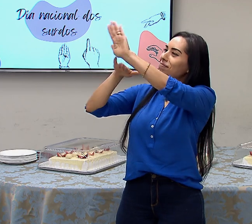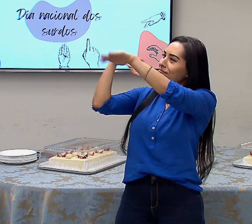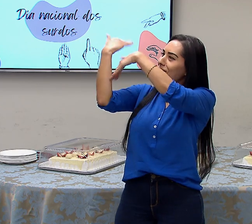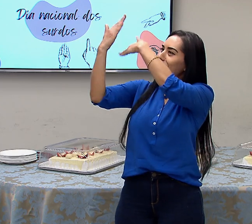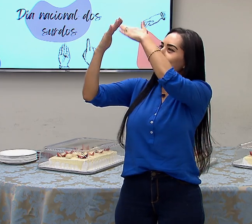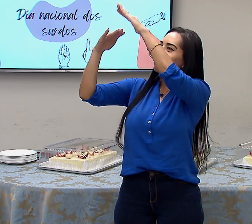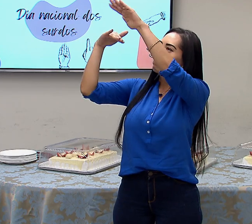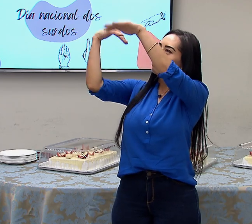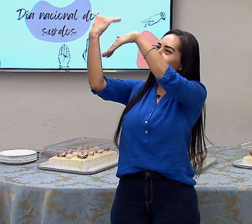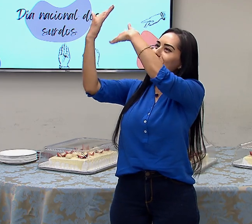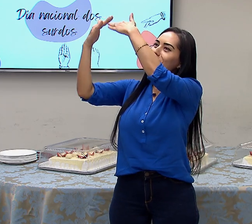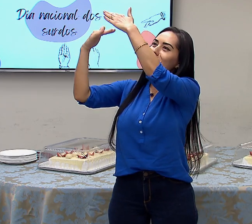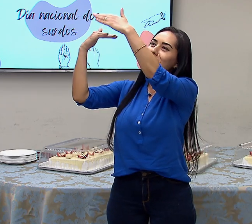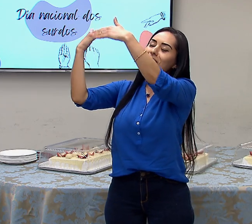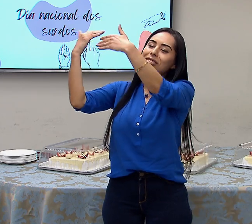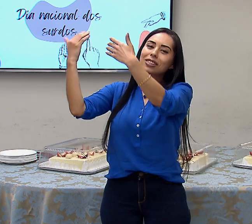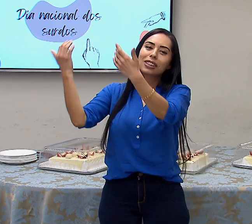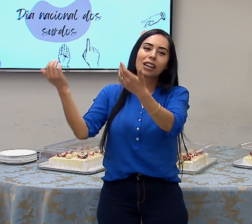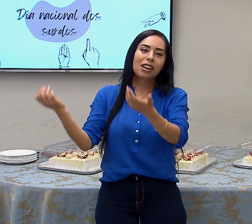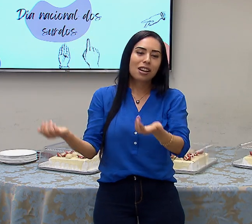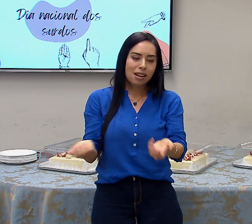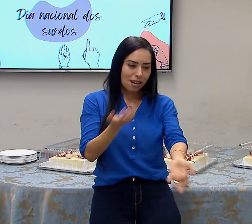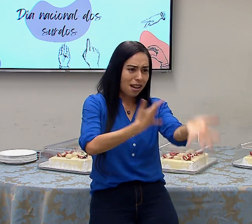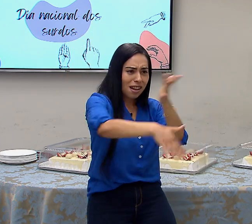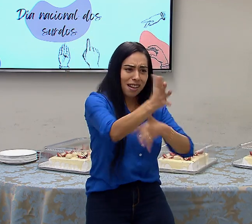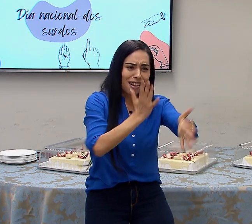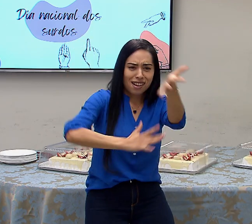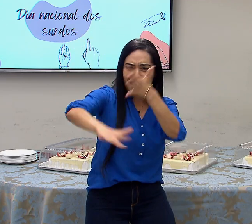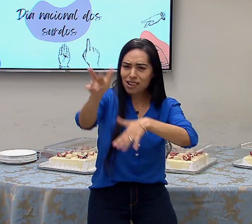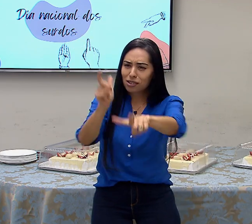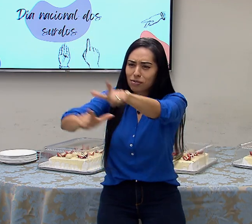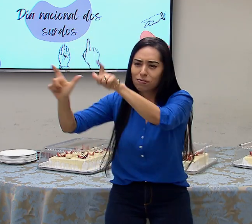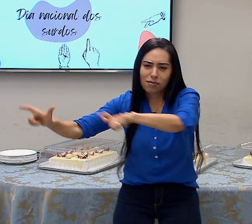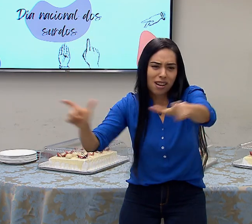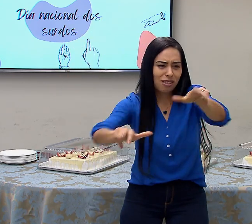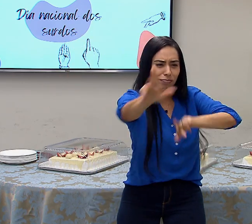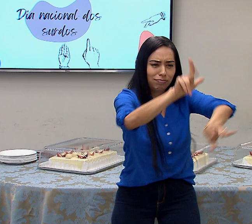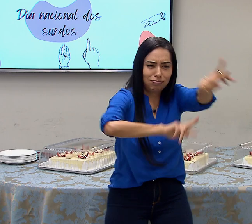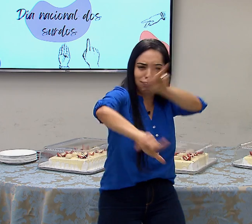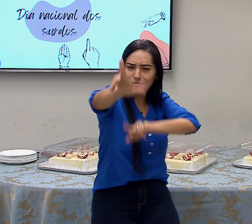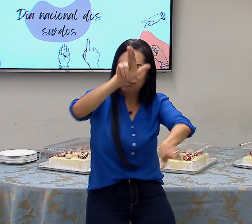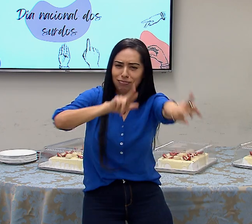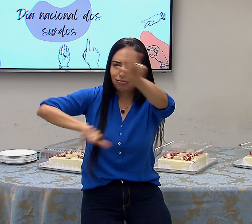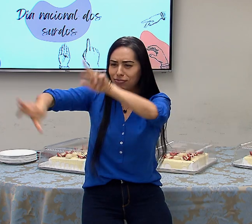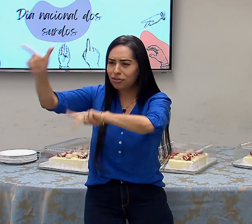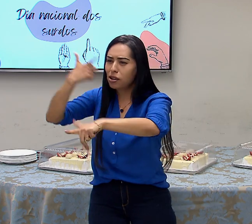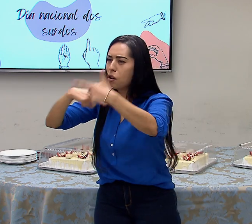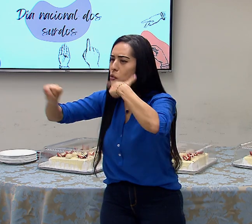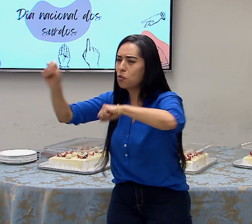O teu sentimento é muito envolvimento.